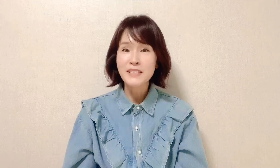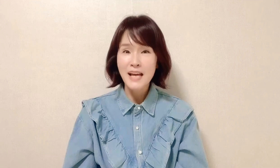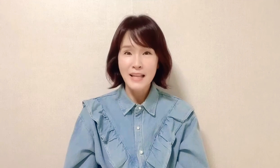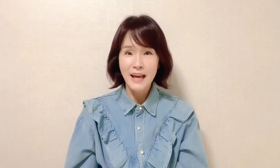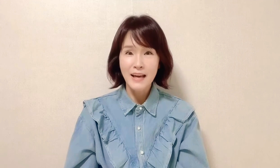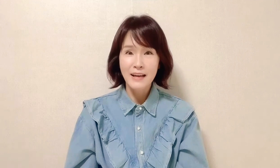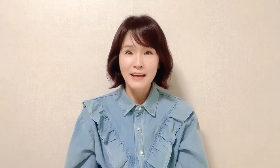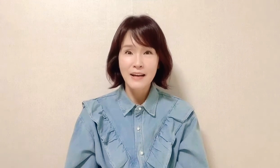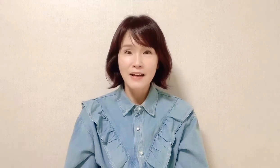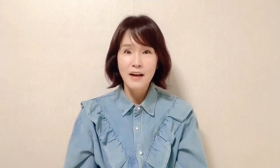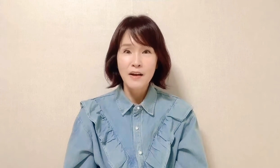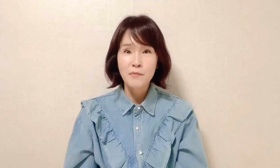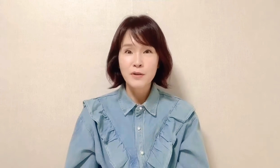머지않아.